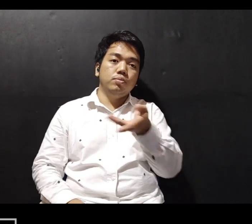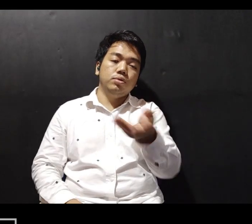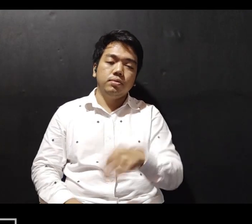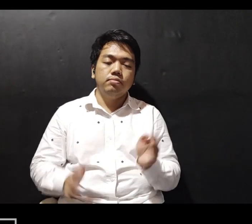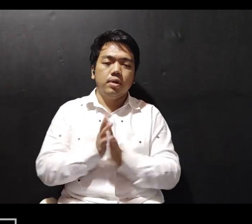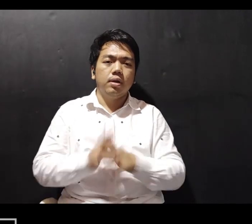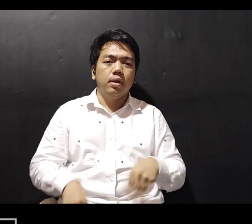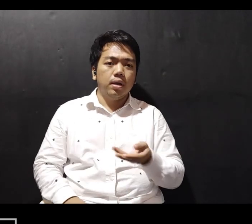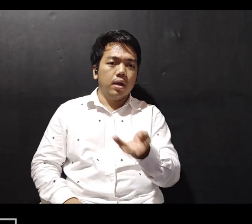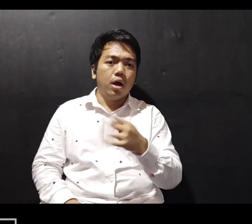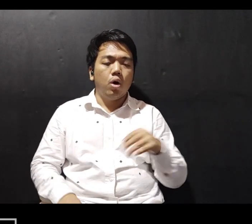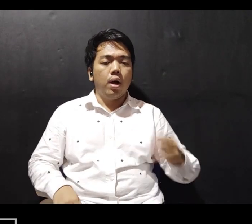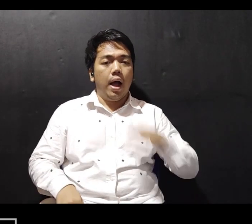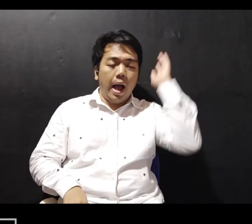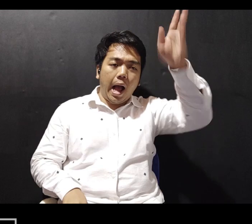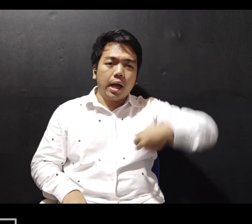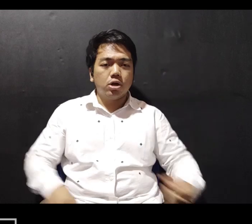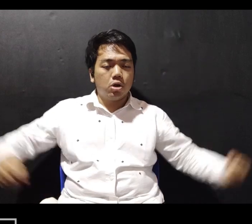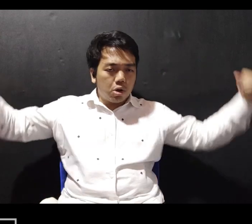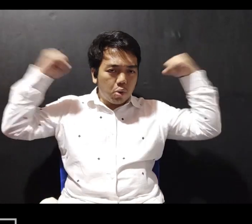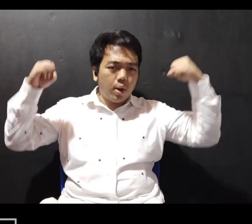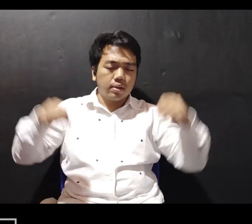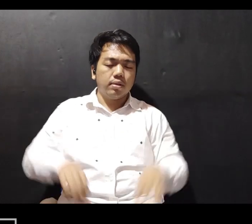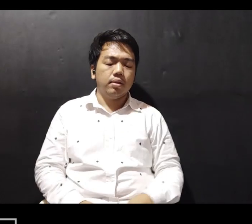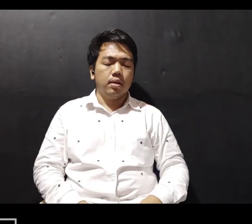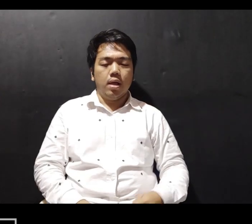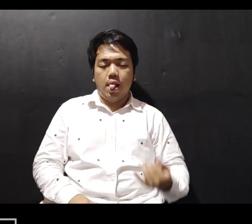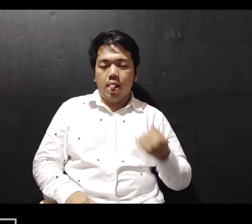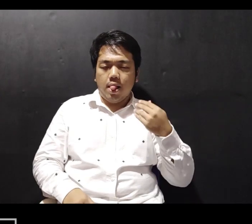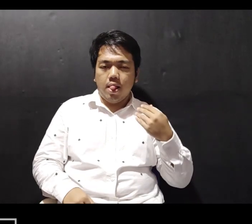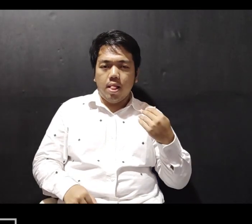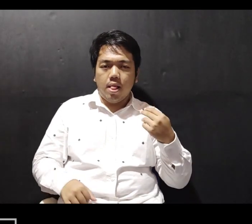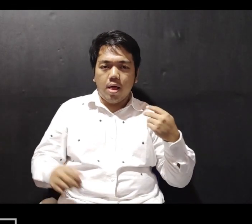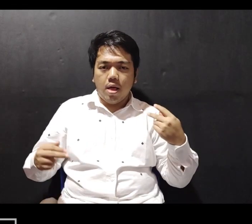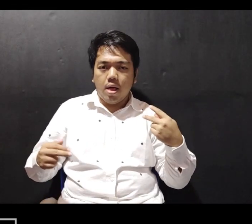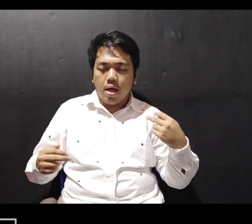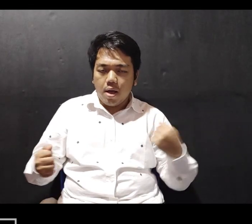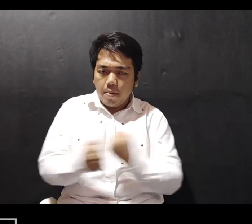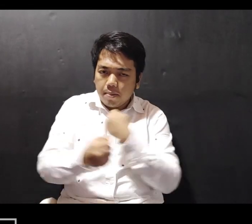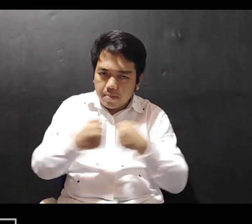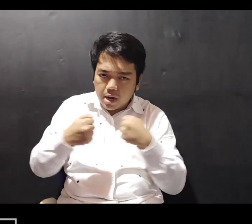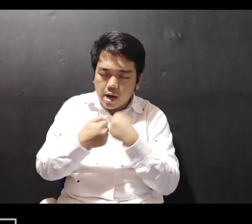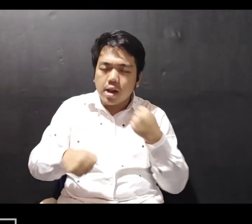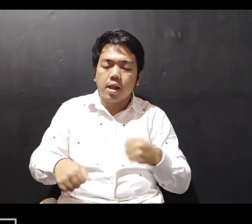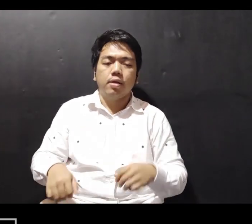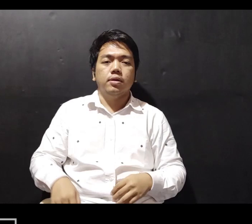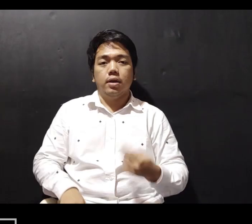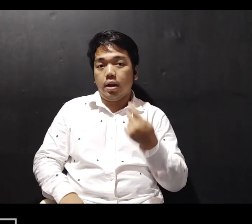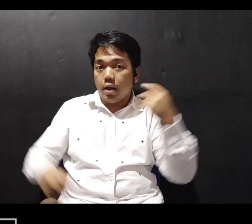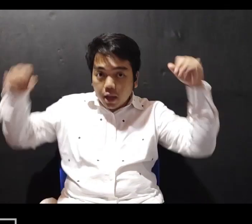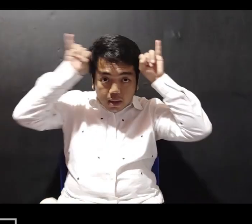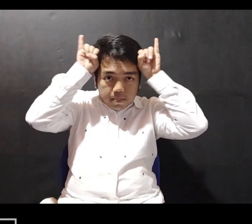kokoh melawan serangan iblis. Dan hatimu akan terjaga, akan siap untuk masuk rencana Tuhan setelah semua ini